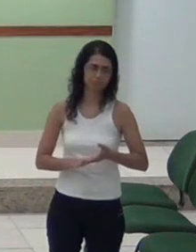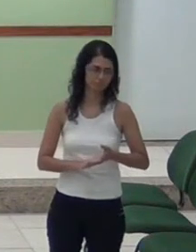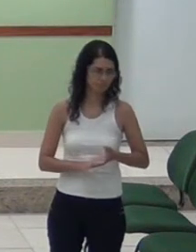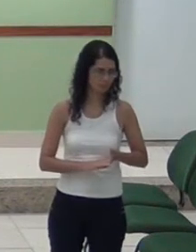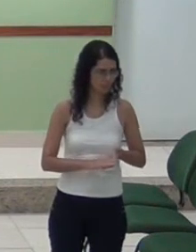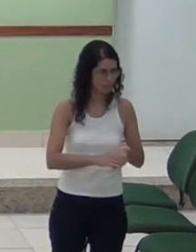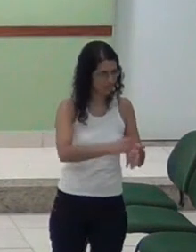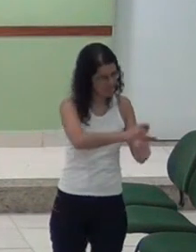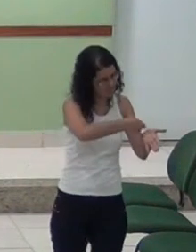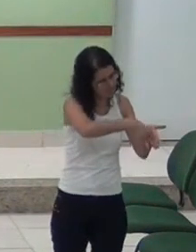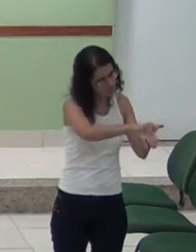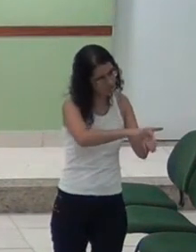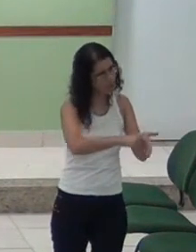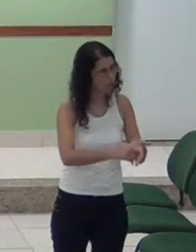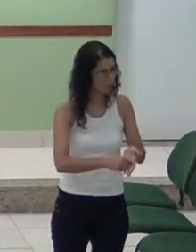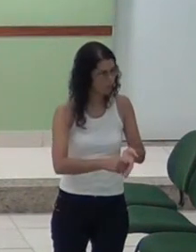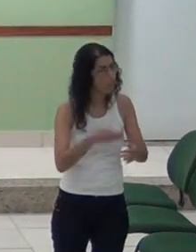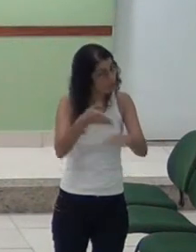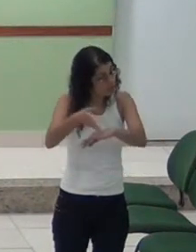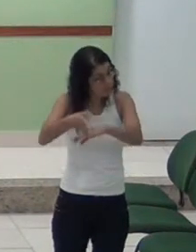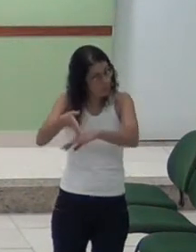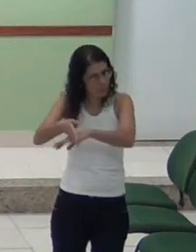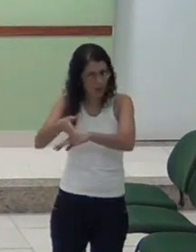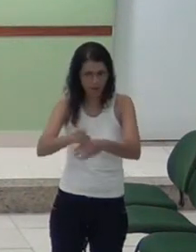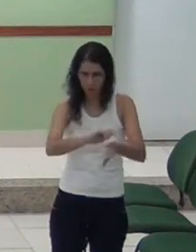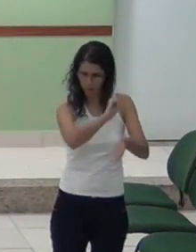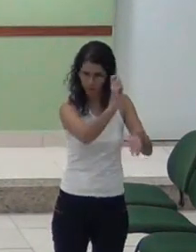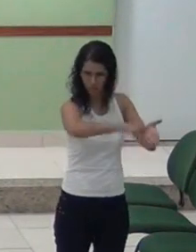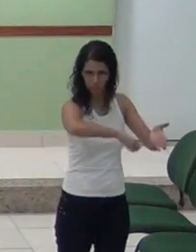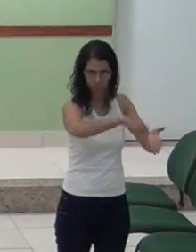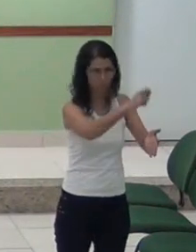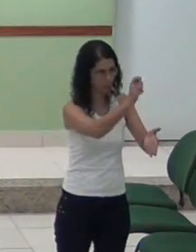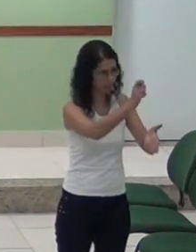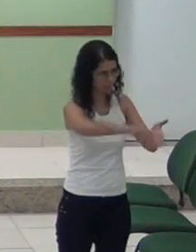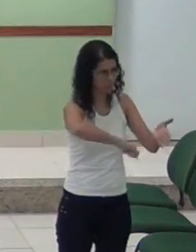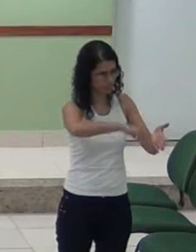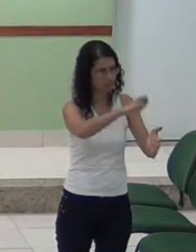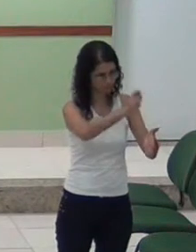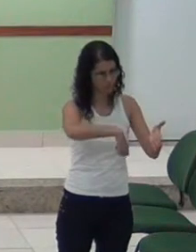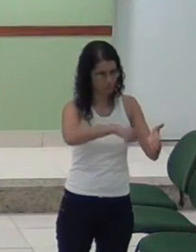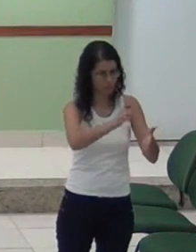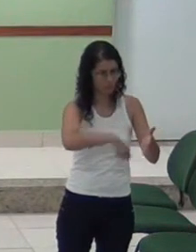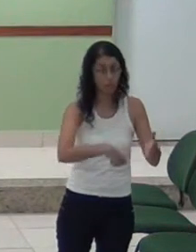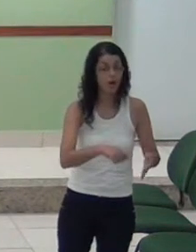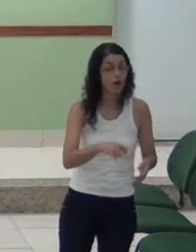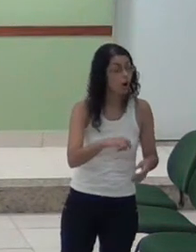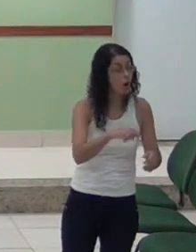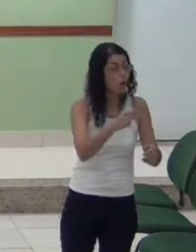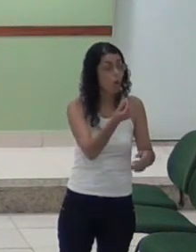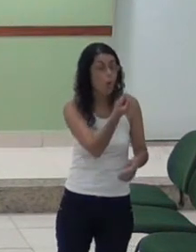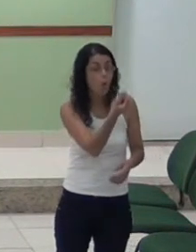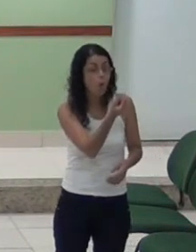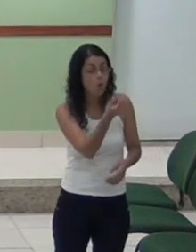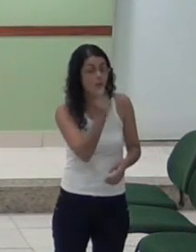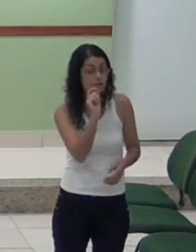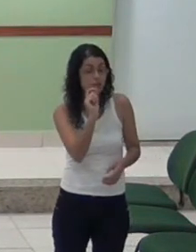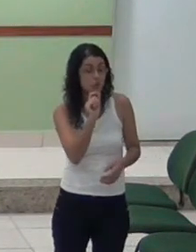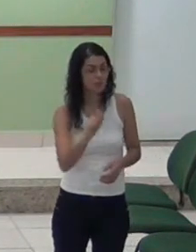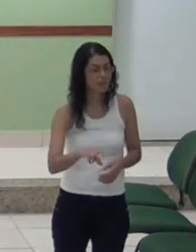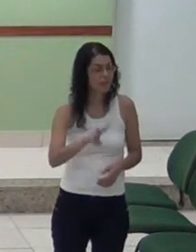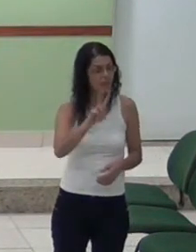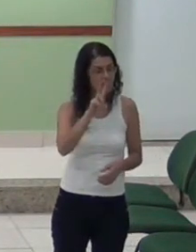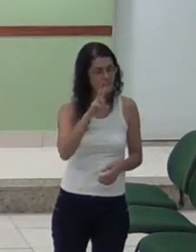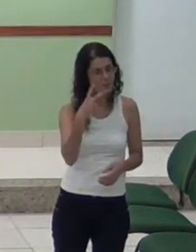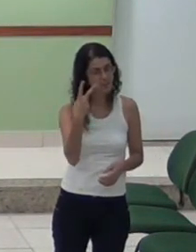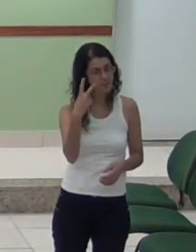ou a Edna, não deixe de fazer sua inscrição. O valor, R$20. Então, por